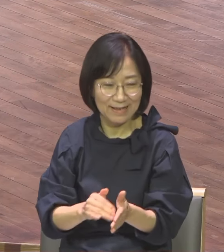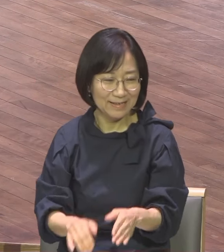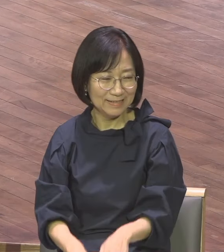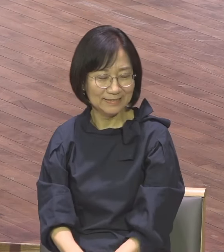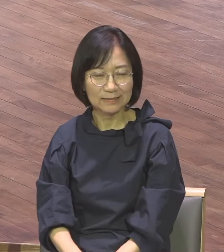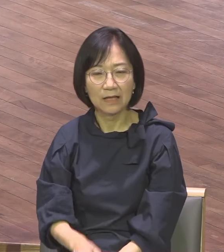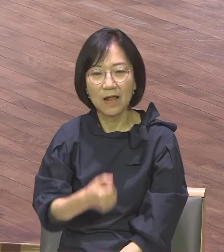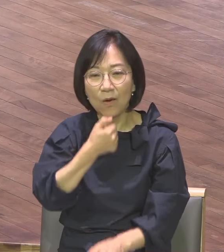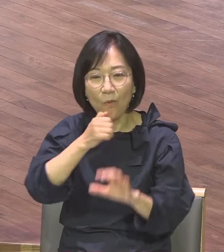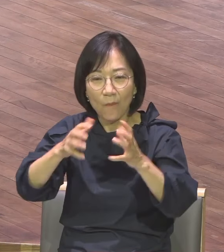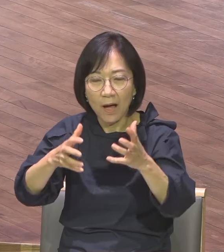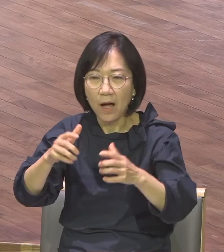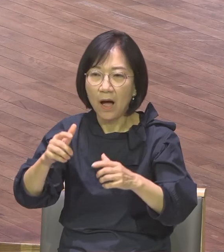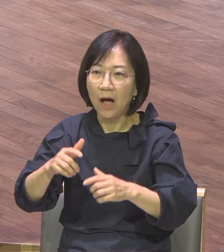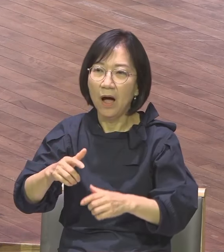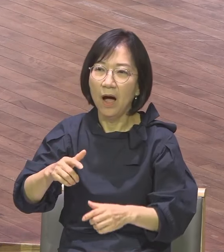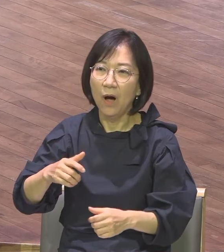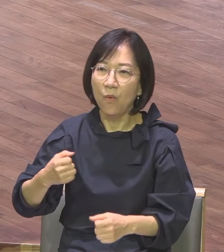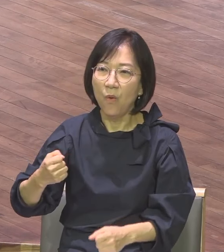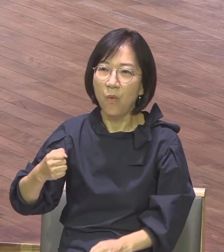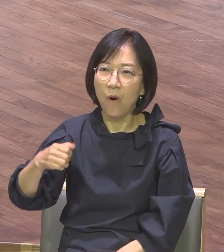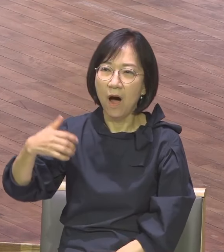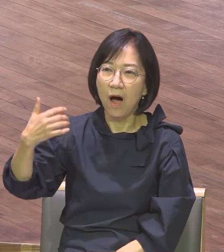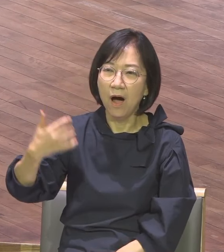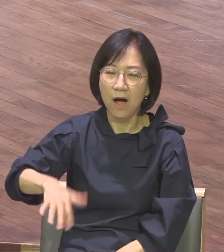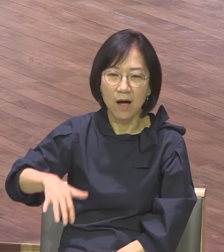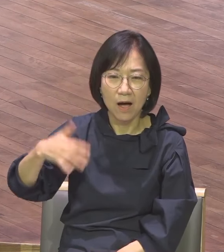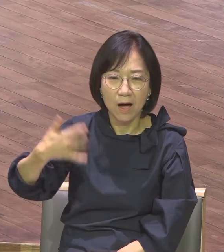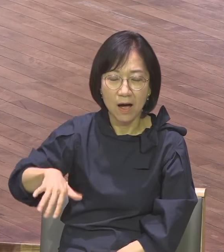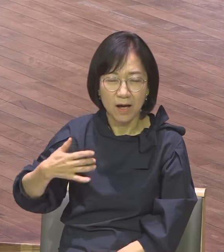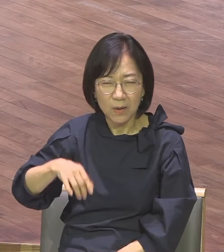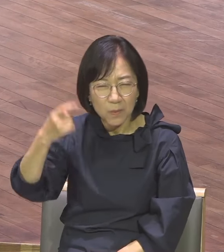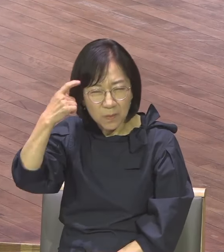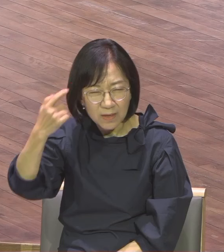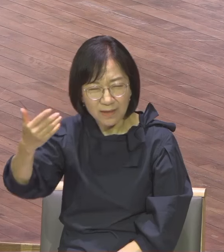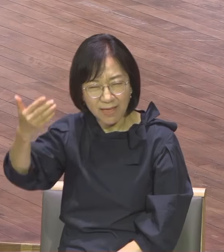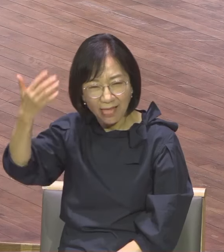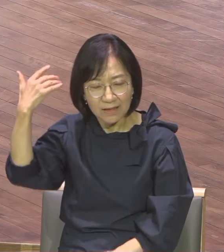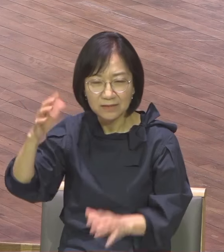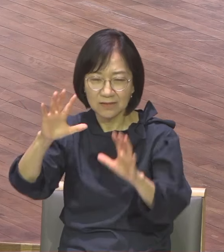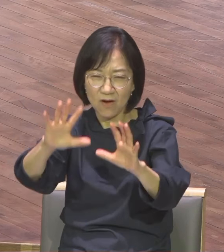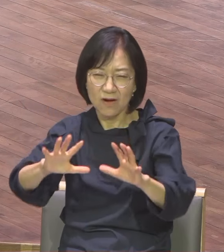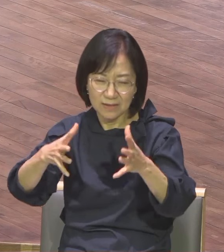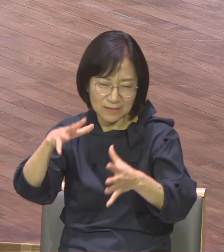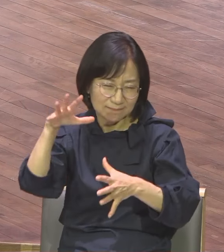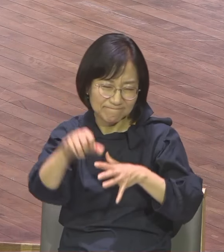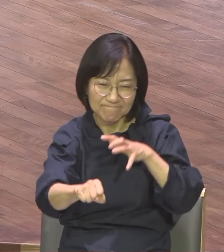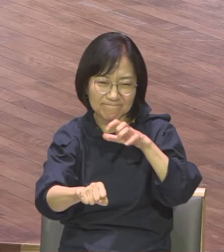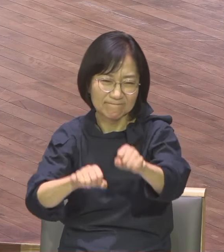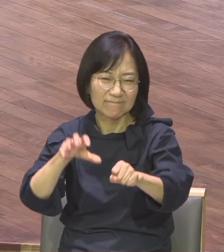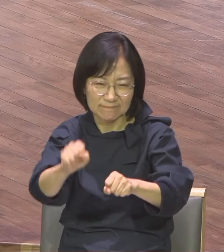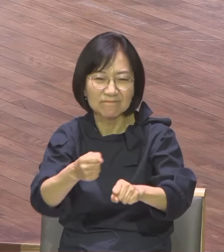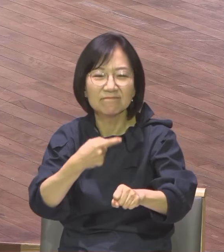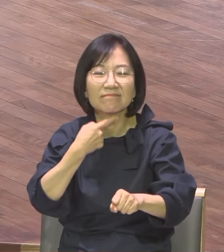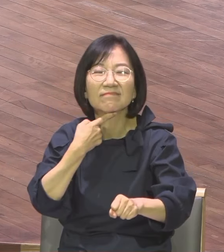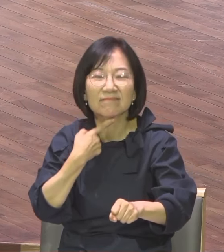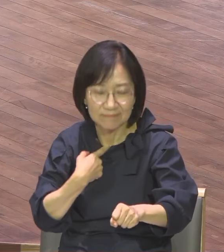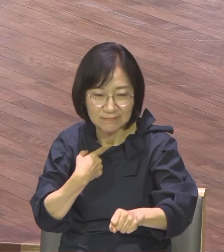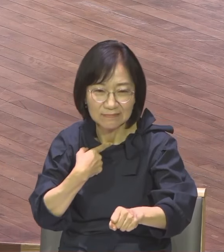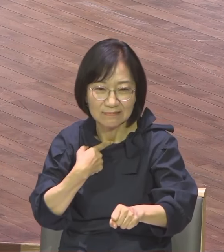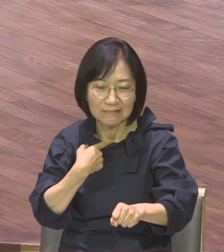로마가 참 대단한 나라지요. 고대 로마가 전 세계를 장악해서 모든 길은 로마로 그랬죠. 그러니까